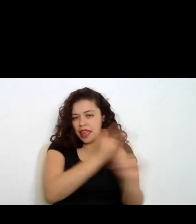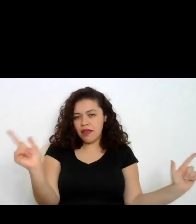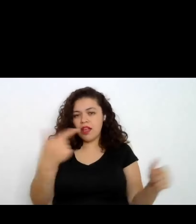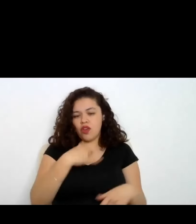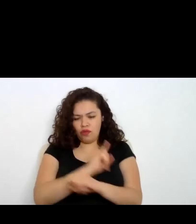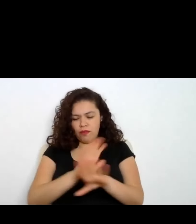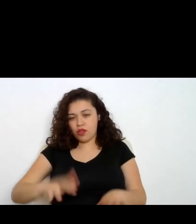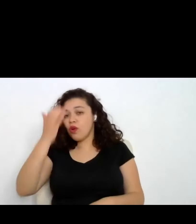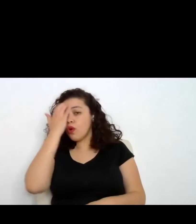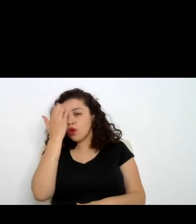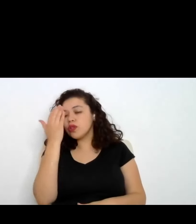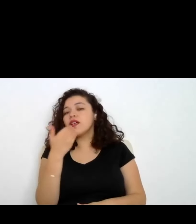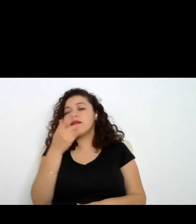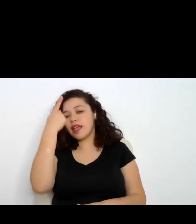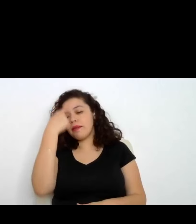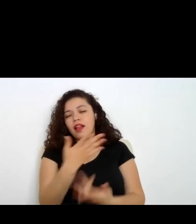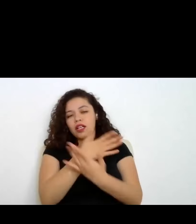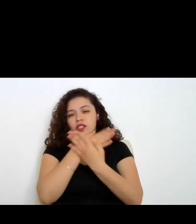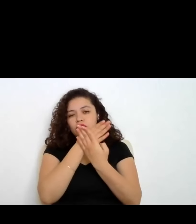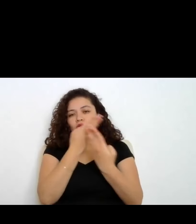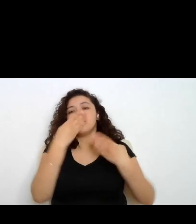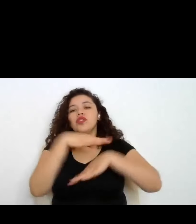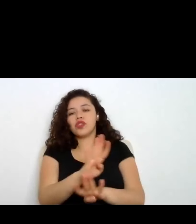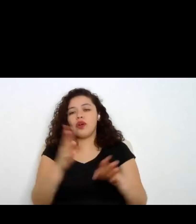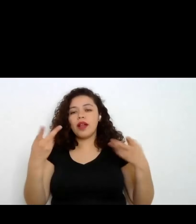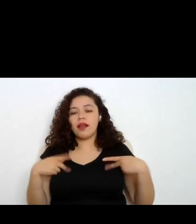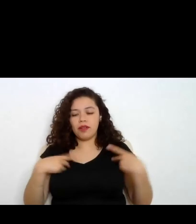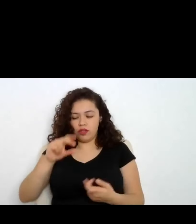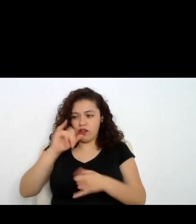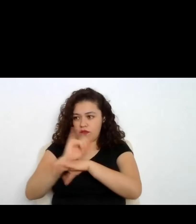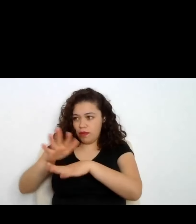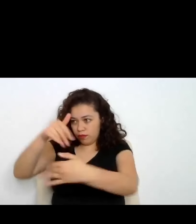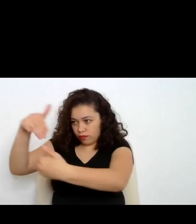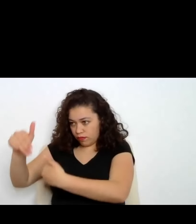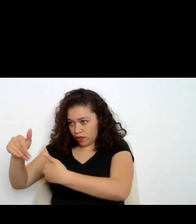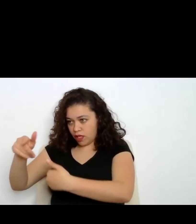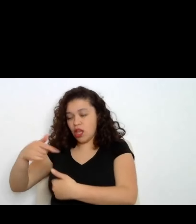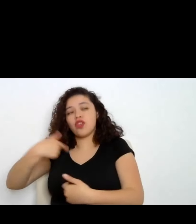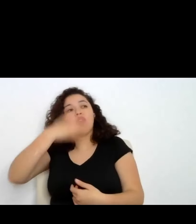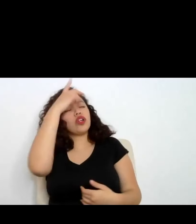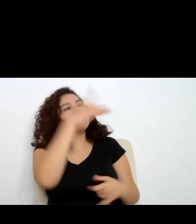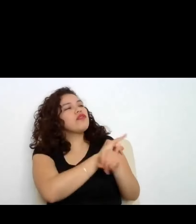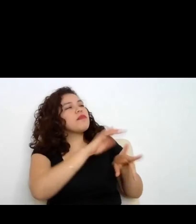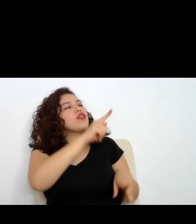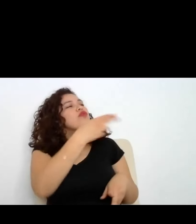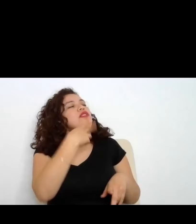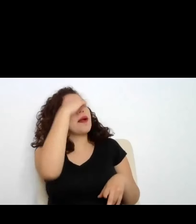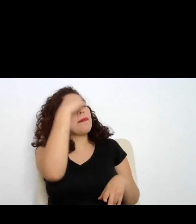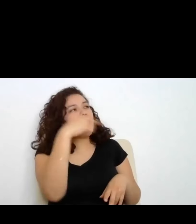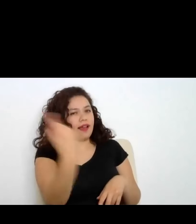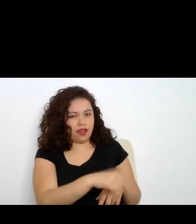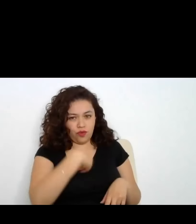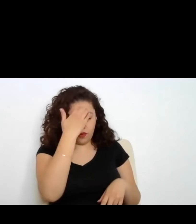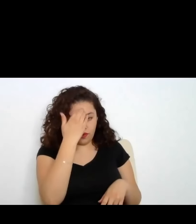informada sobre el uso que los particulares darán a sus datos. El derecho a la protección de los datos personales